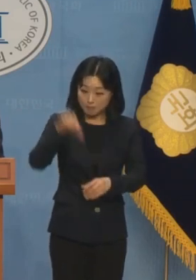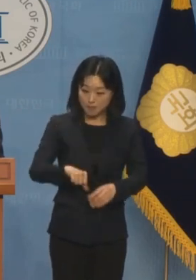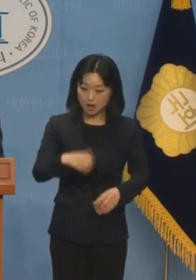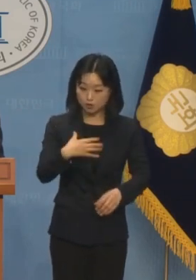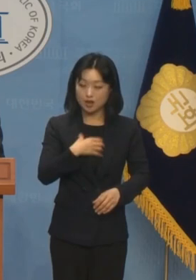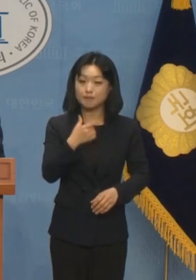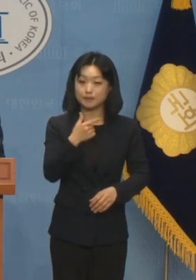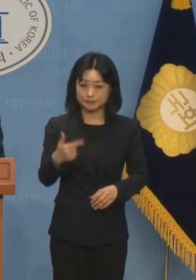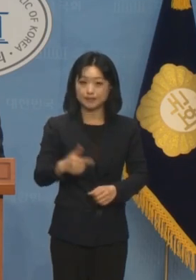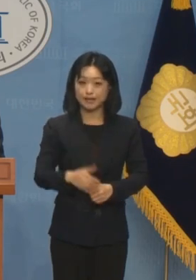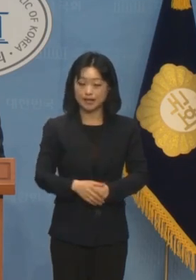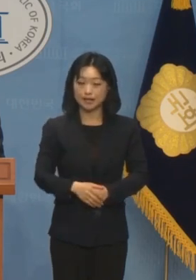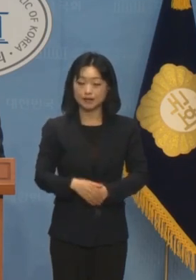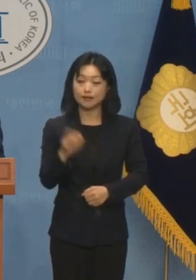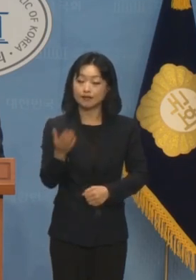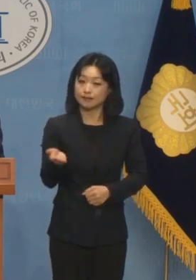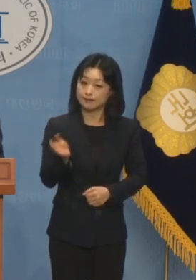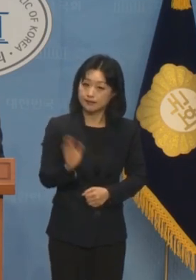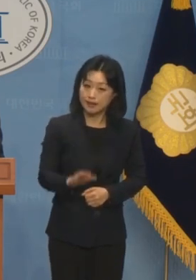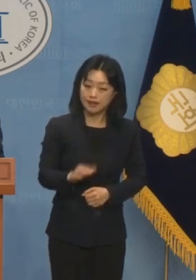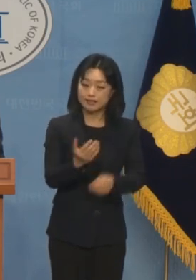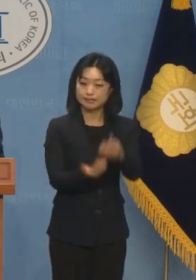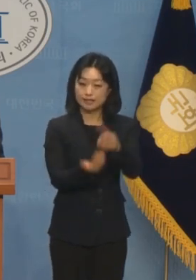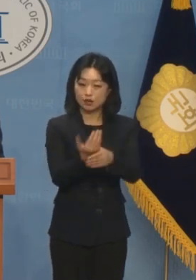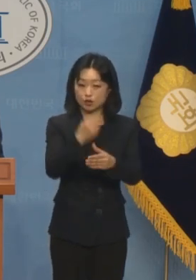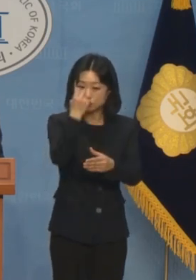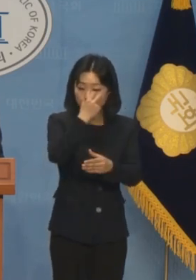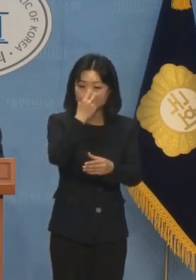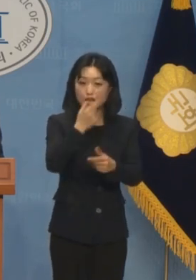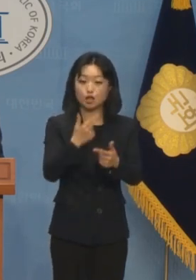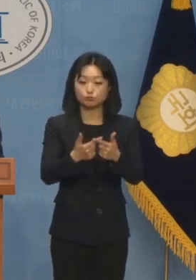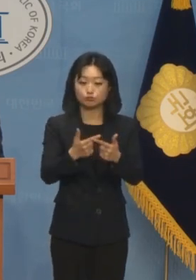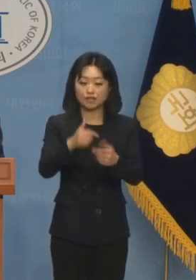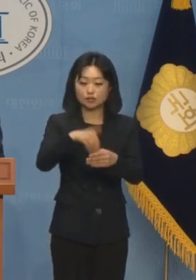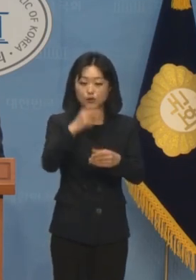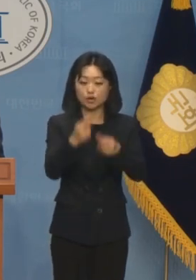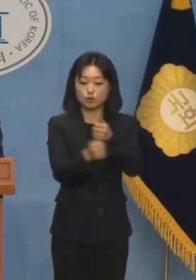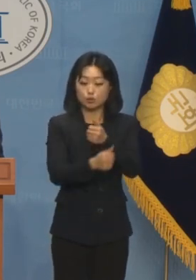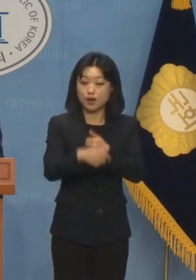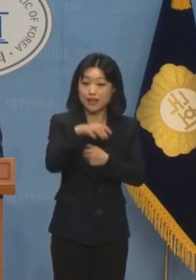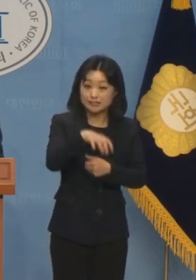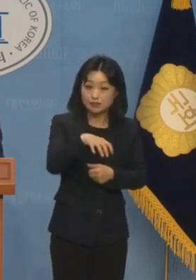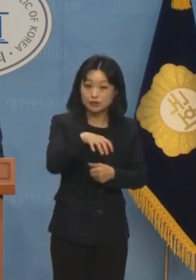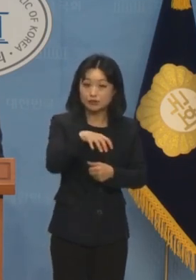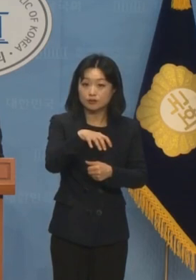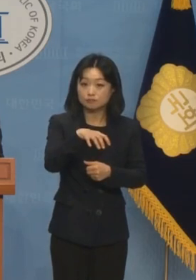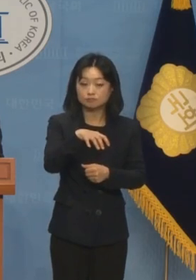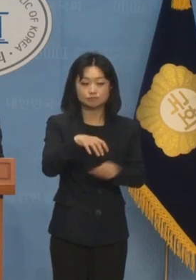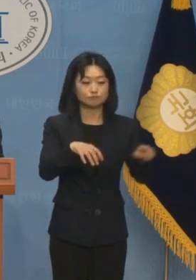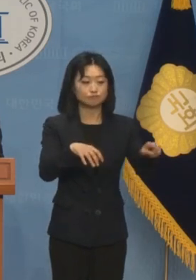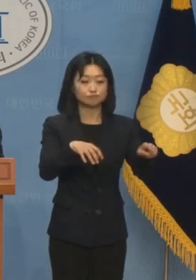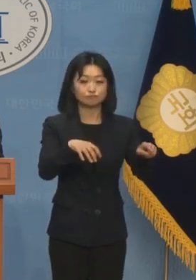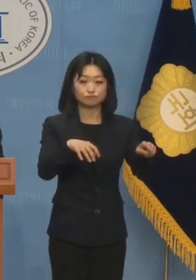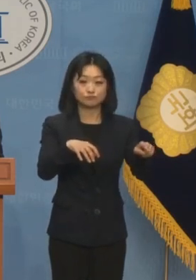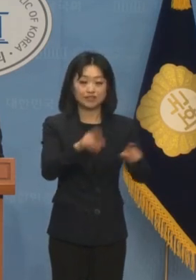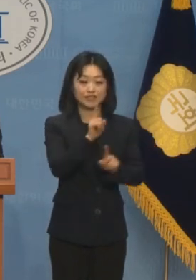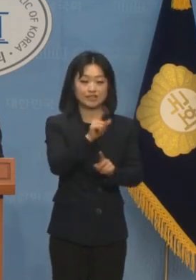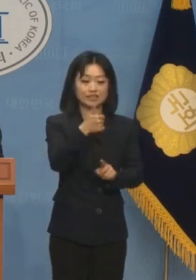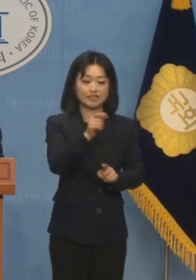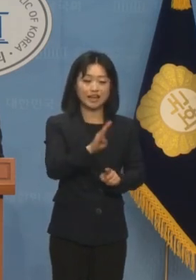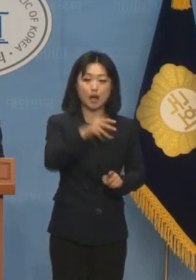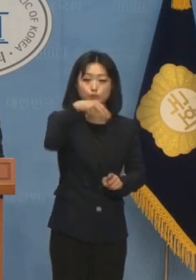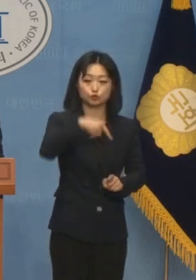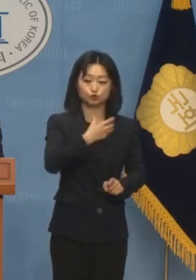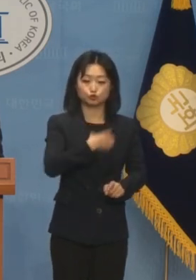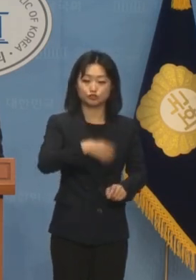사건입니다. 그런데도 이 사건을 조사한 부산시 선관위는 사실상 혐의를 인정한 이갑준